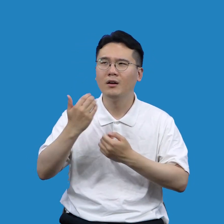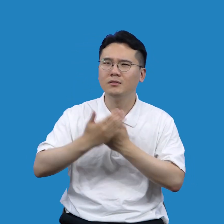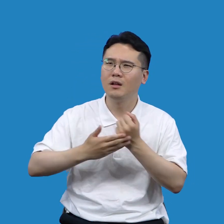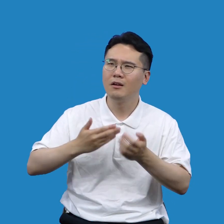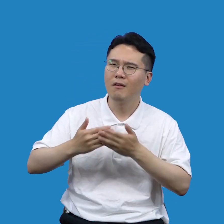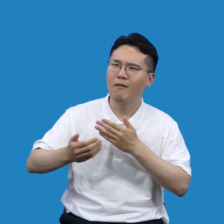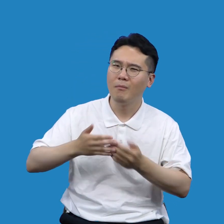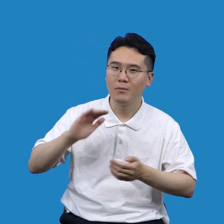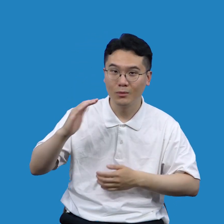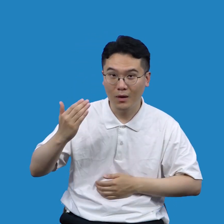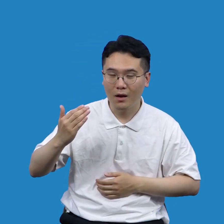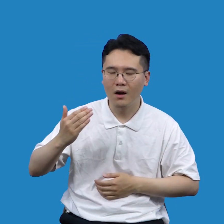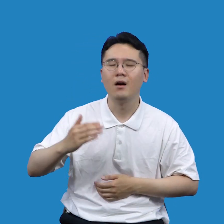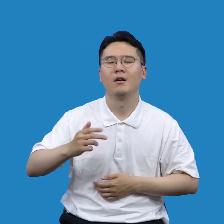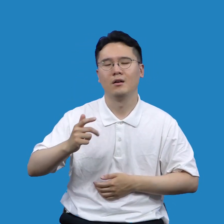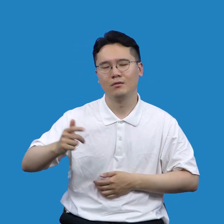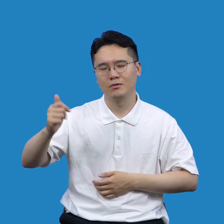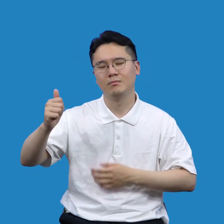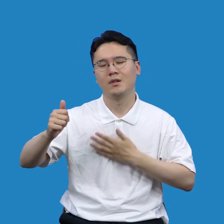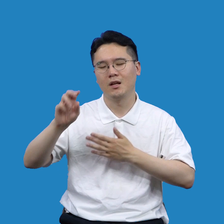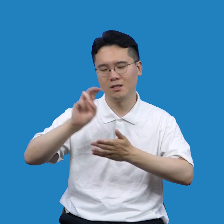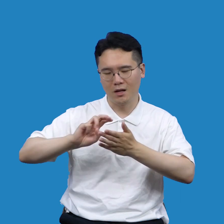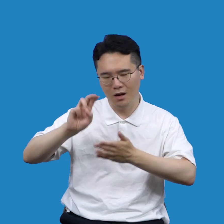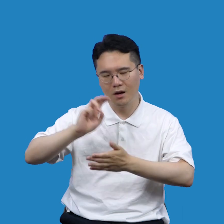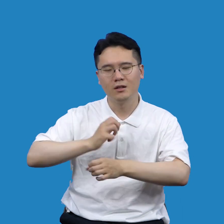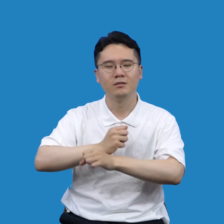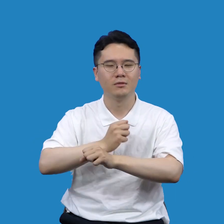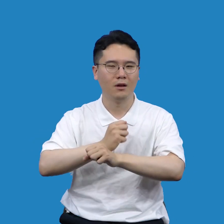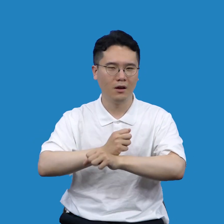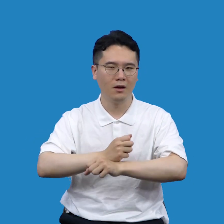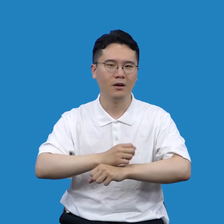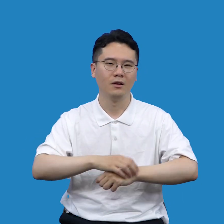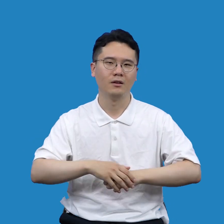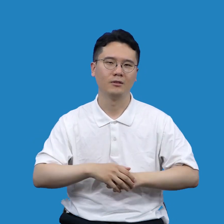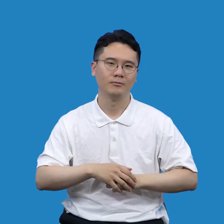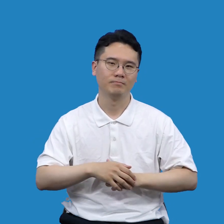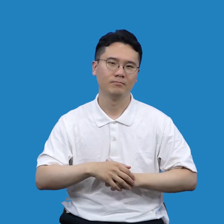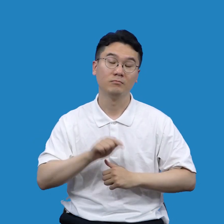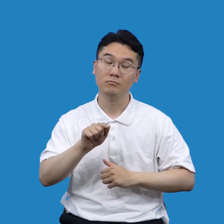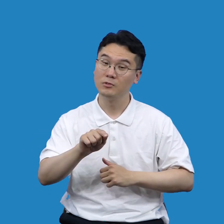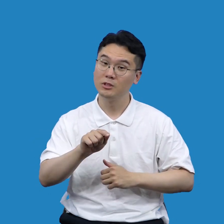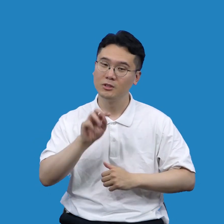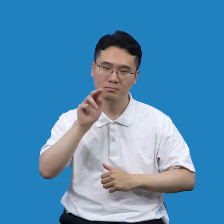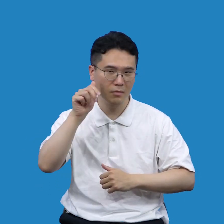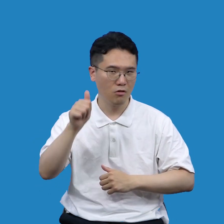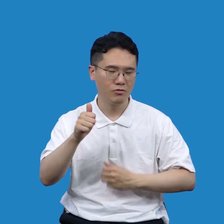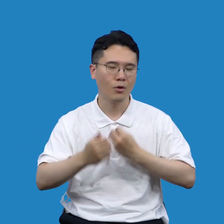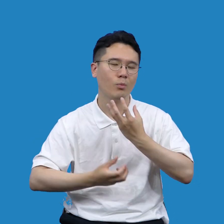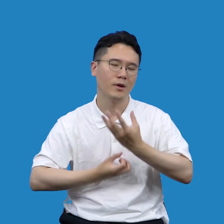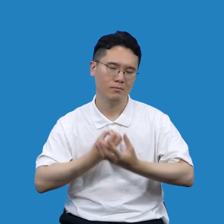있다면, 주님, 저는 주님을 찬양하겠습니다. 이게 바울의 고백이에요.